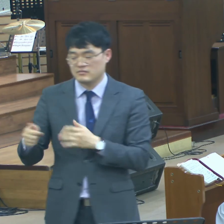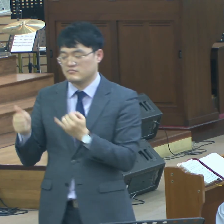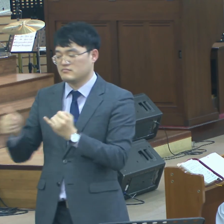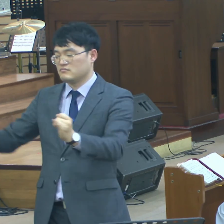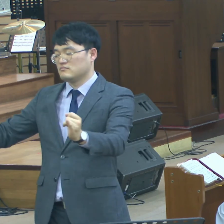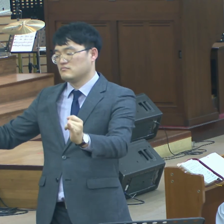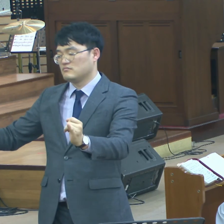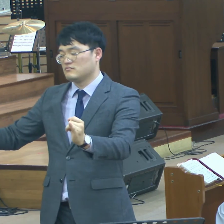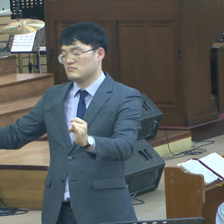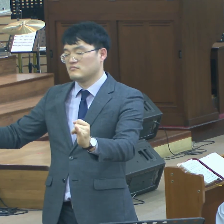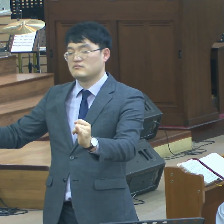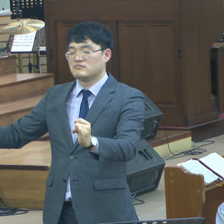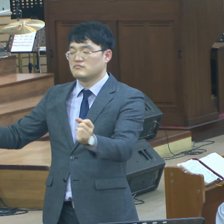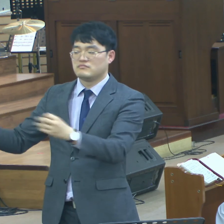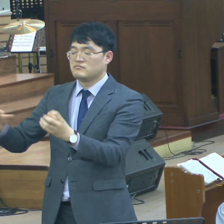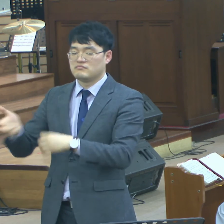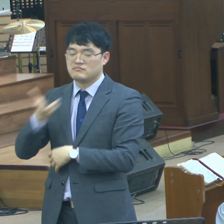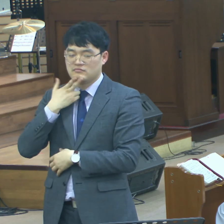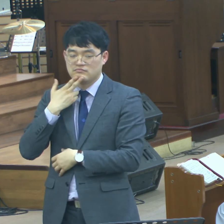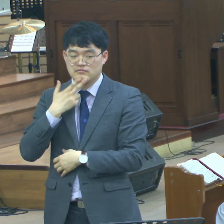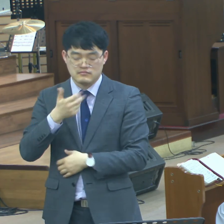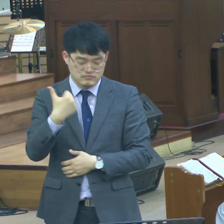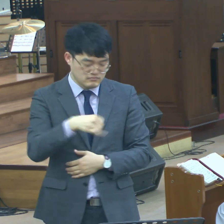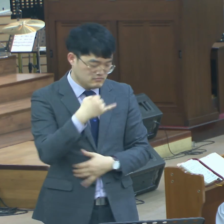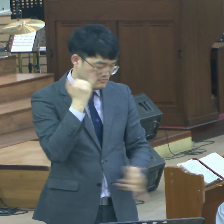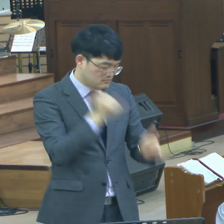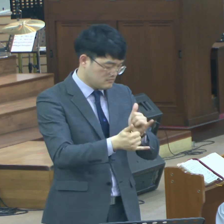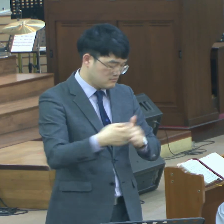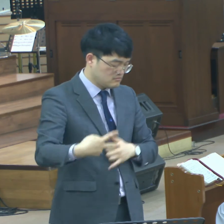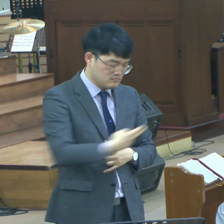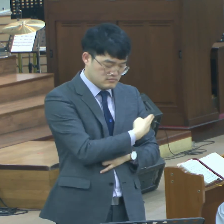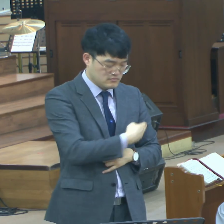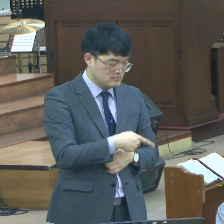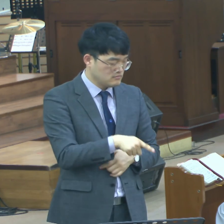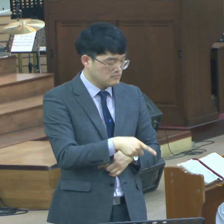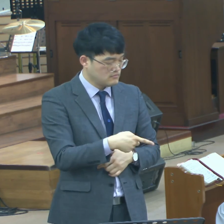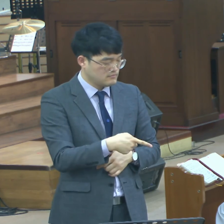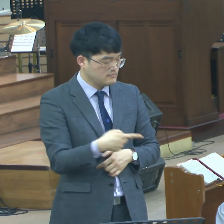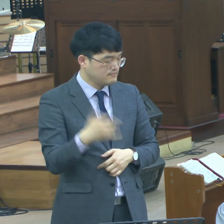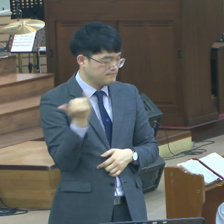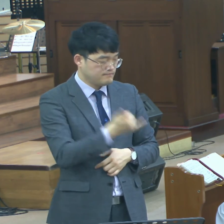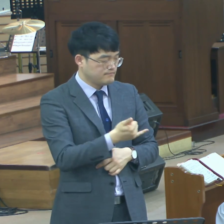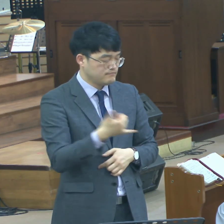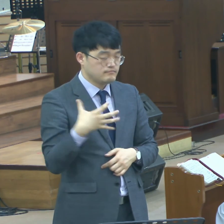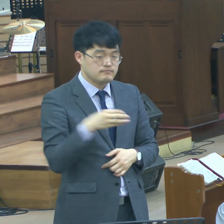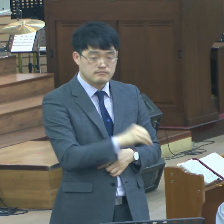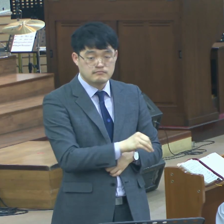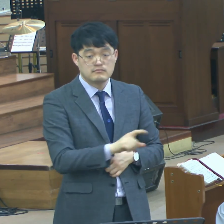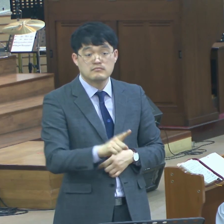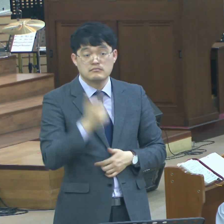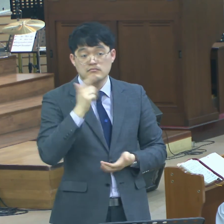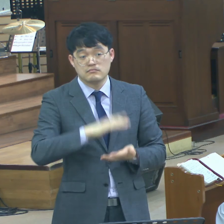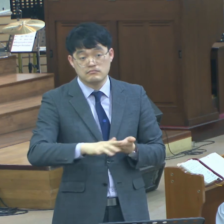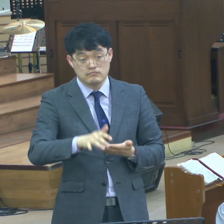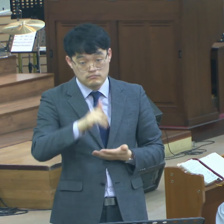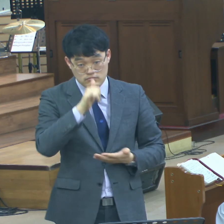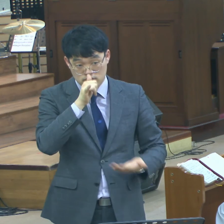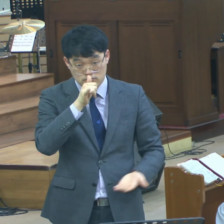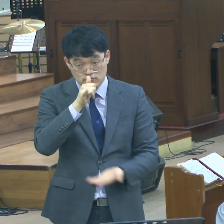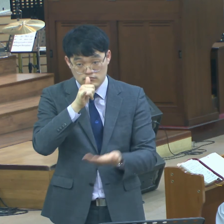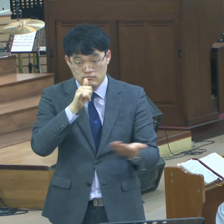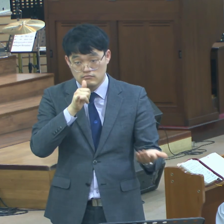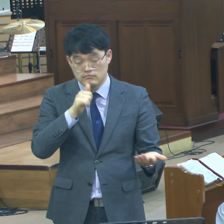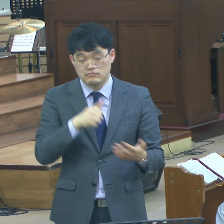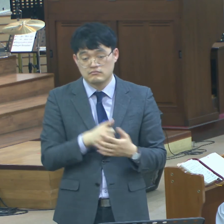애들하고 연락 끊어. 넌 자식도 아니야. 여러분, 평화가 오겠어요? 뭐